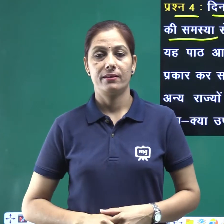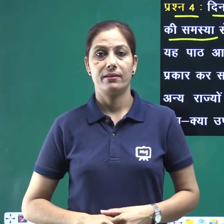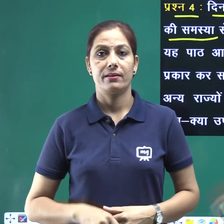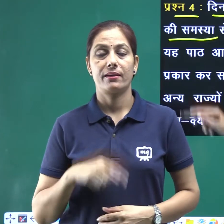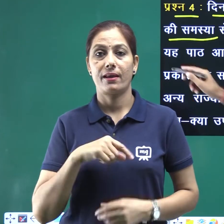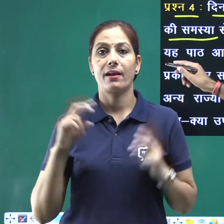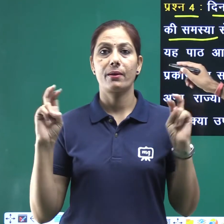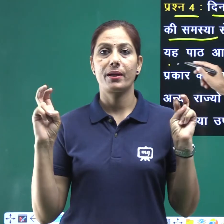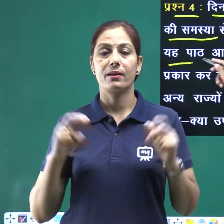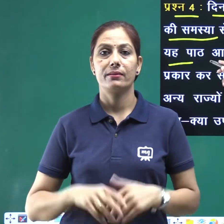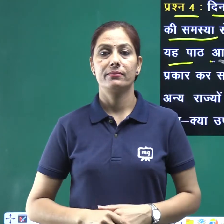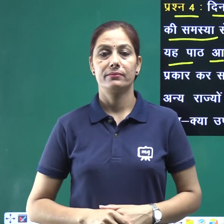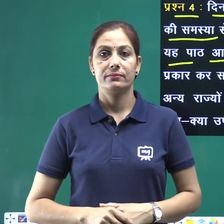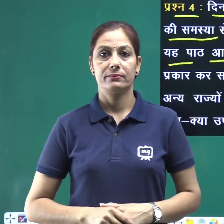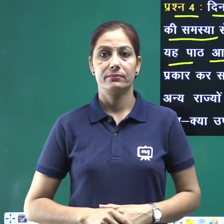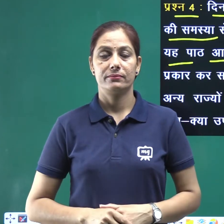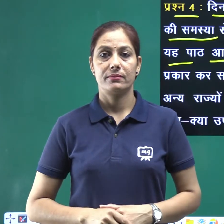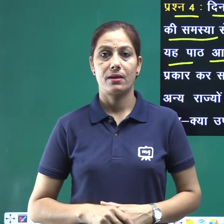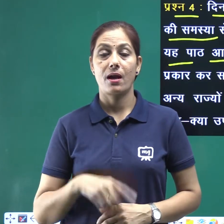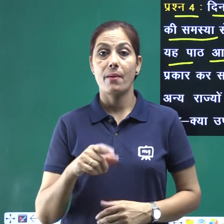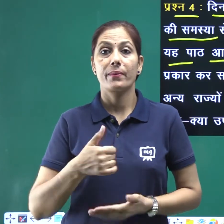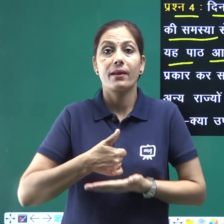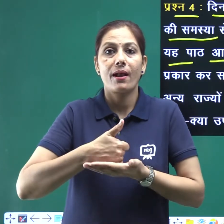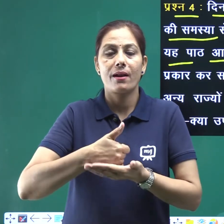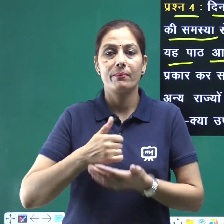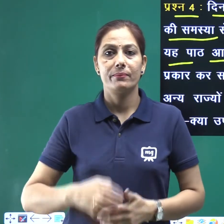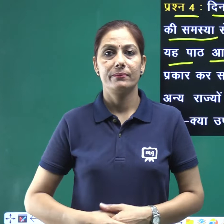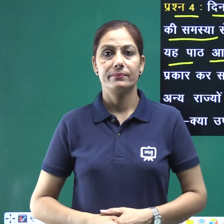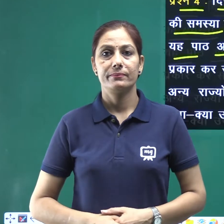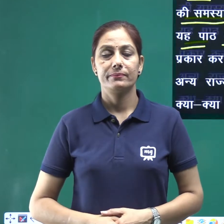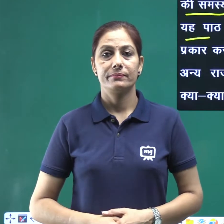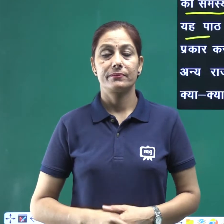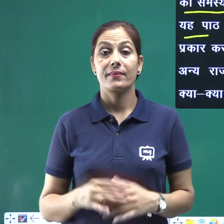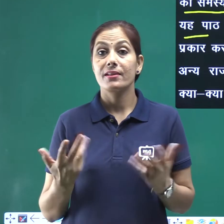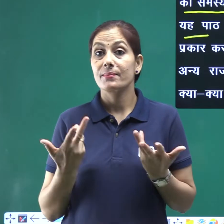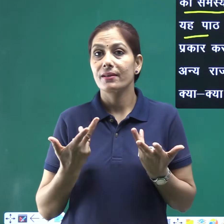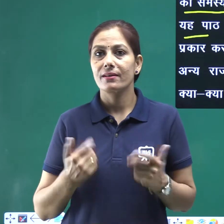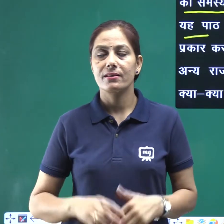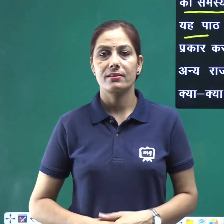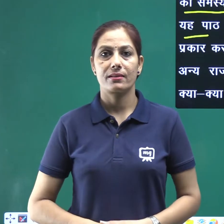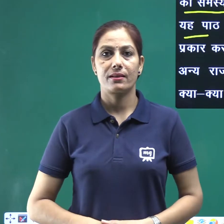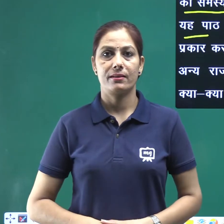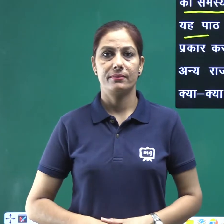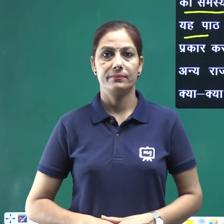यह पाठ आपकी मदद किस प्रकार कर सकता है?